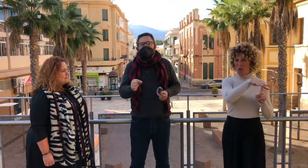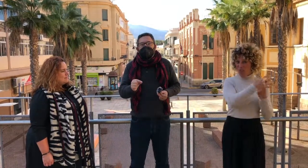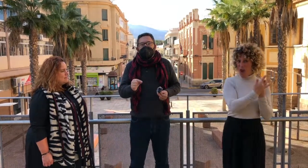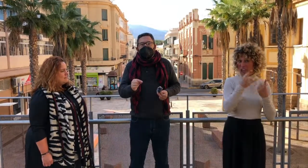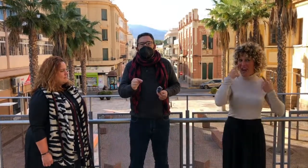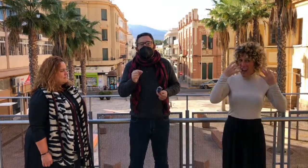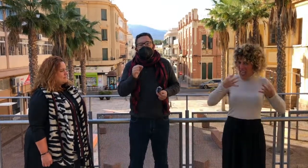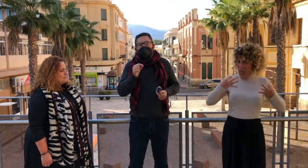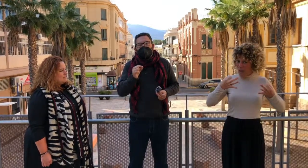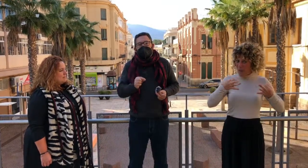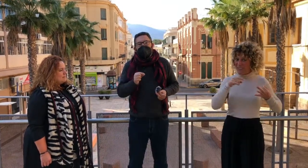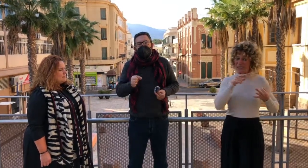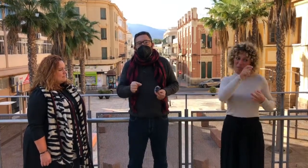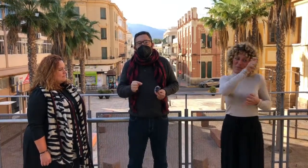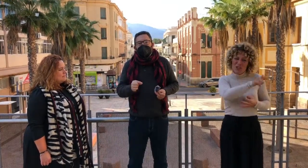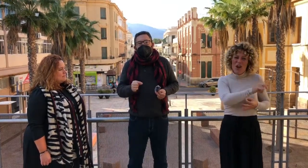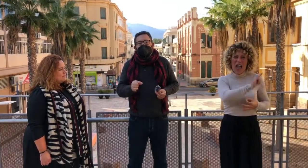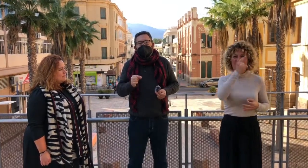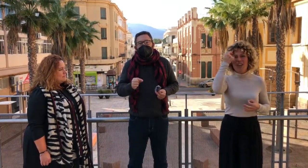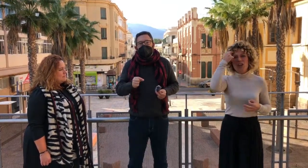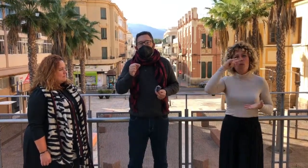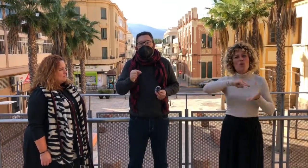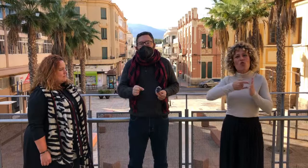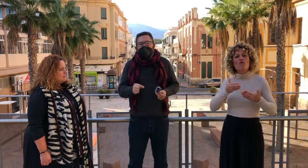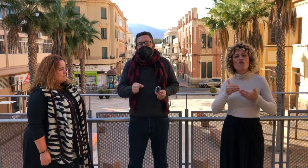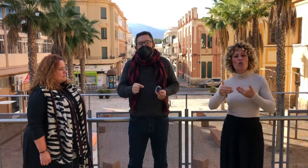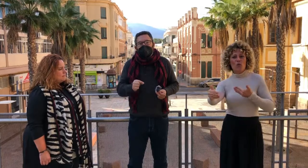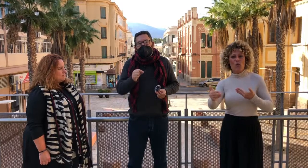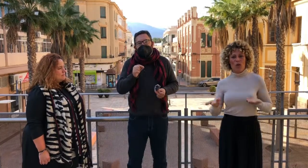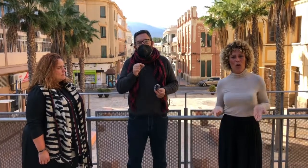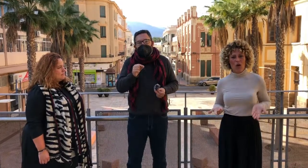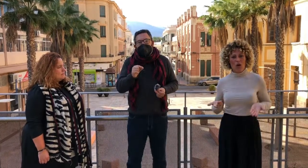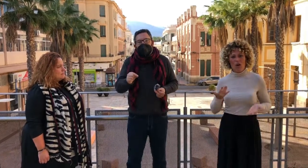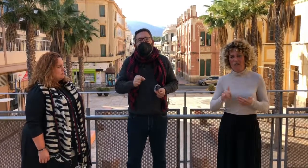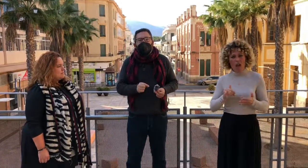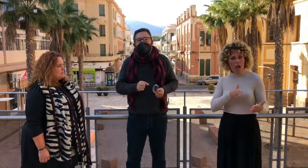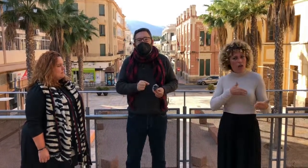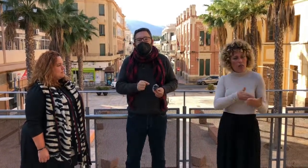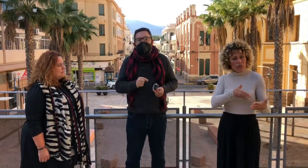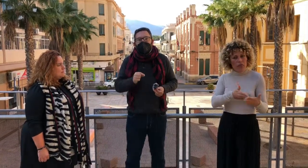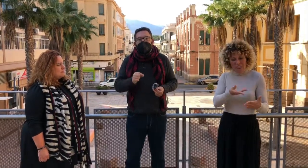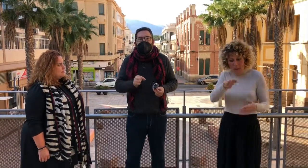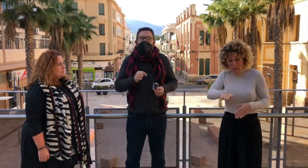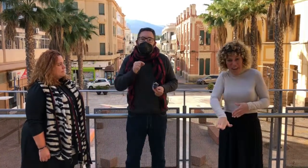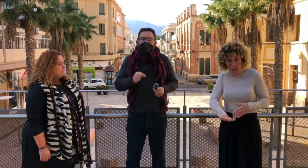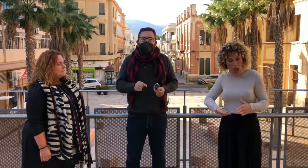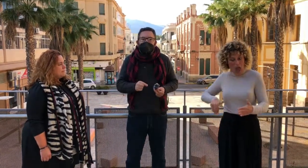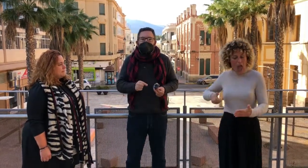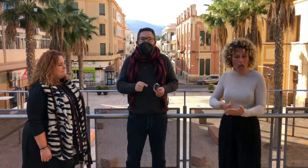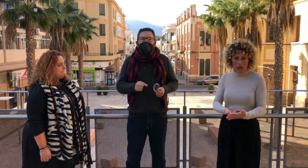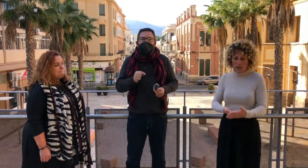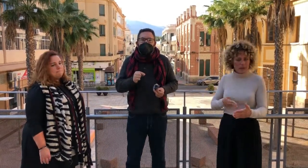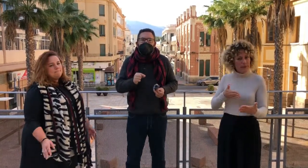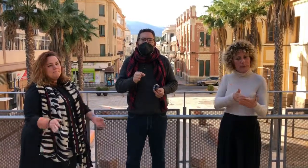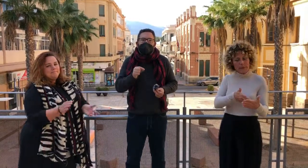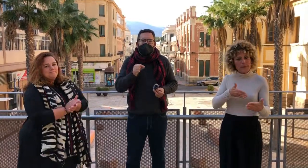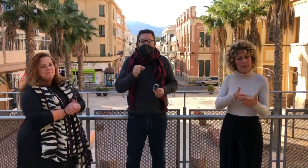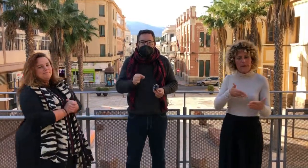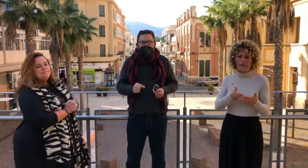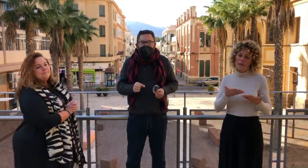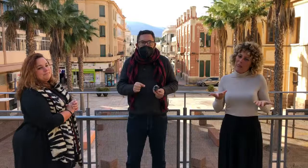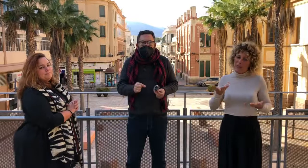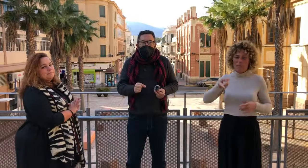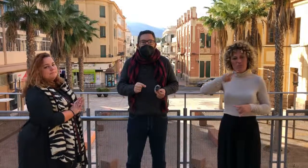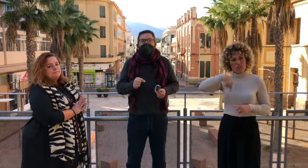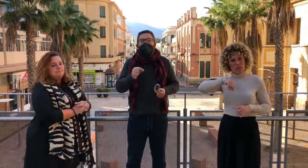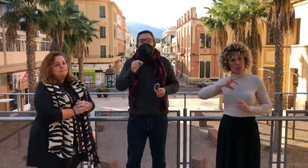persona con un proyecto de futuro que se le está cercenando desde su más tierna infancia. Así que desde Onda Barricada pedimos que por